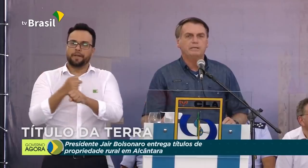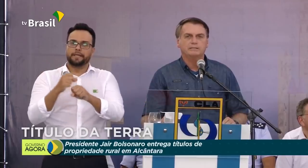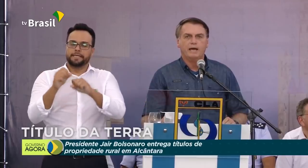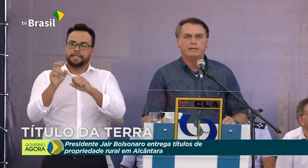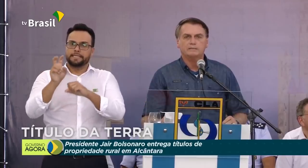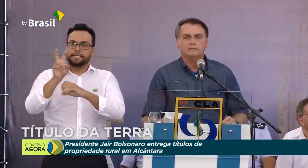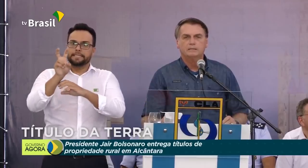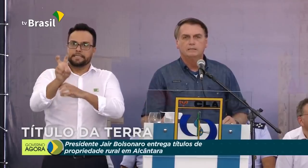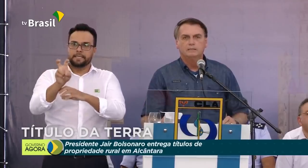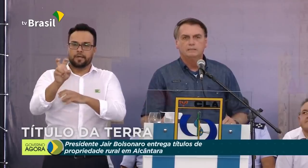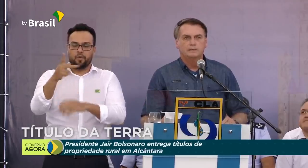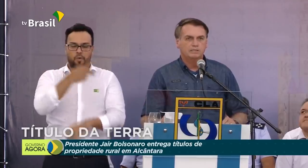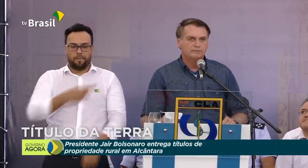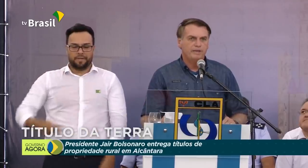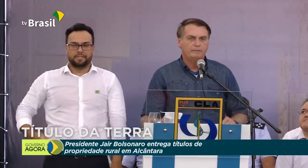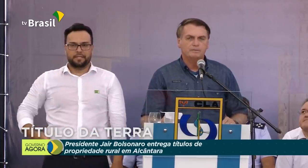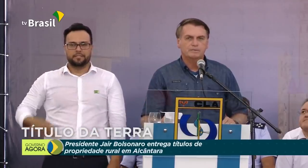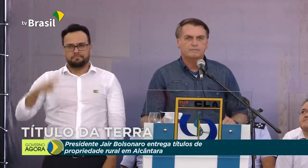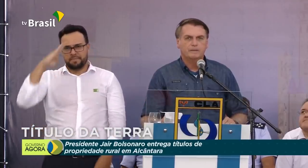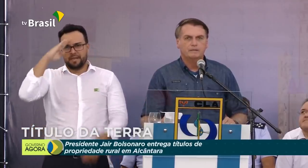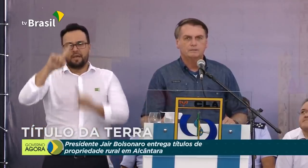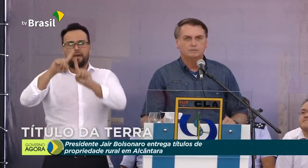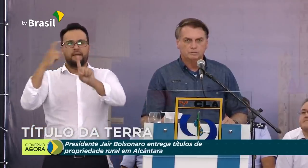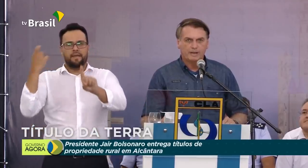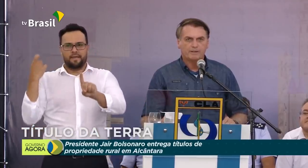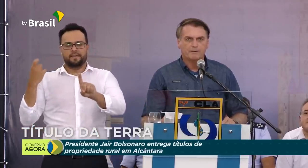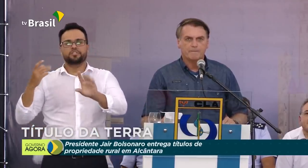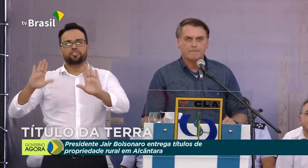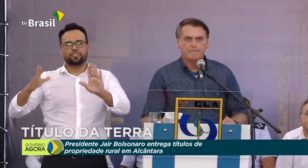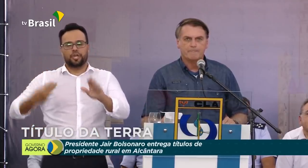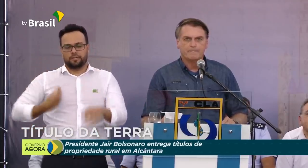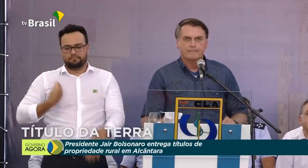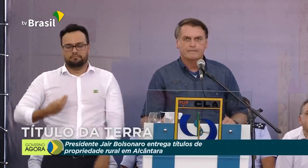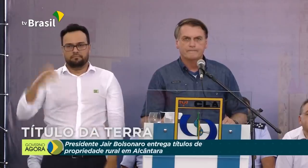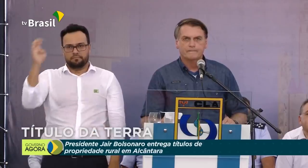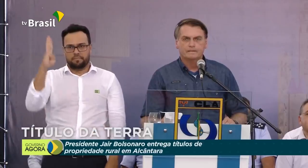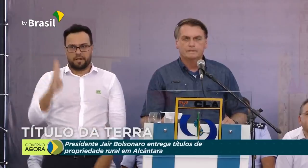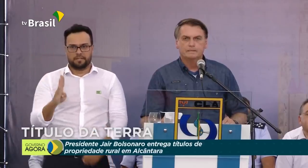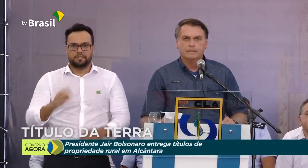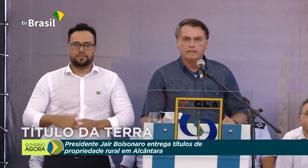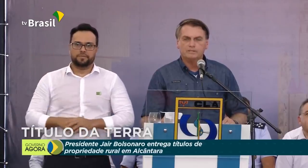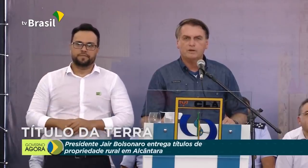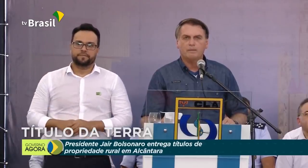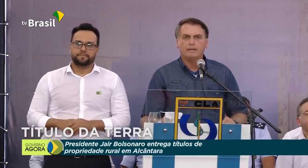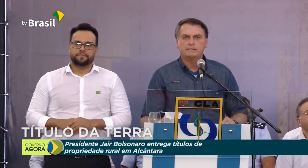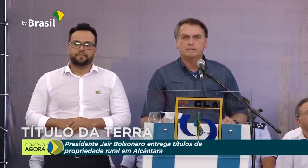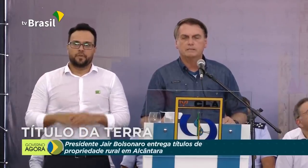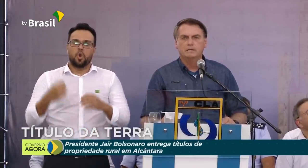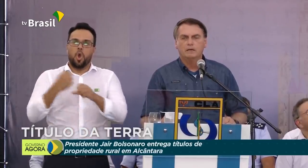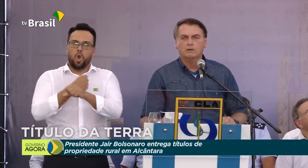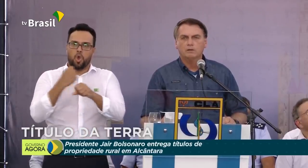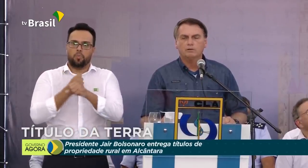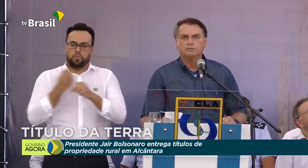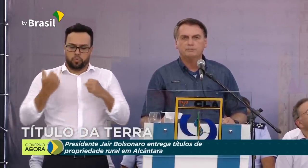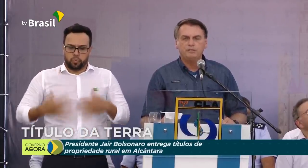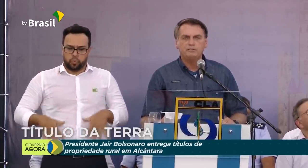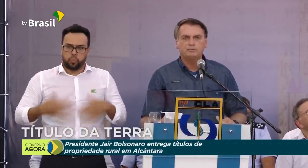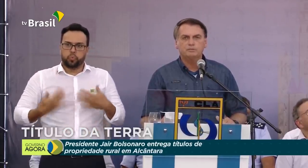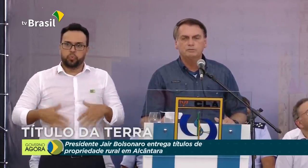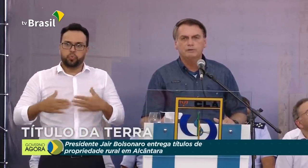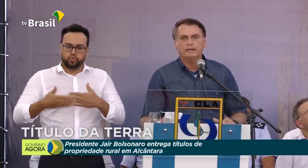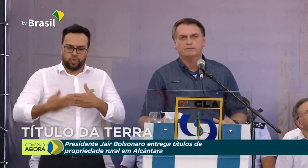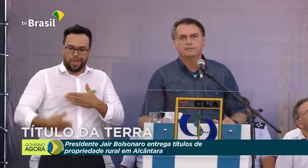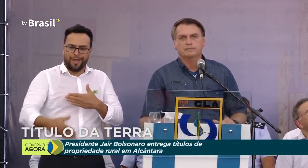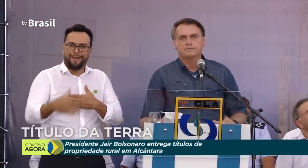presidentes militares que tivemos no Brasil. grandes obras ao longo de